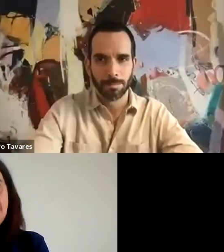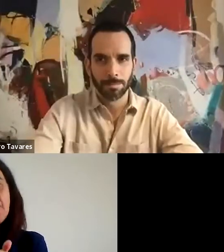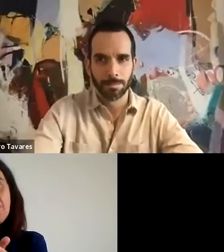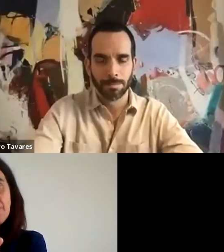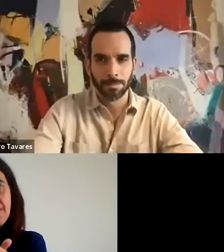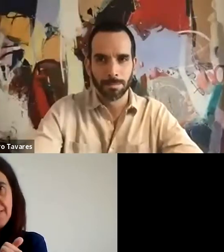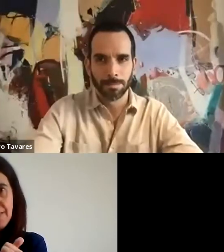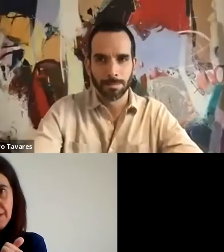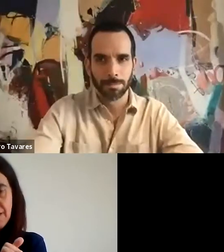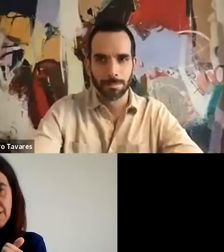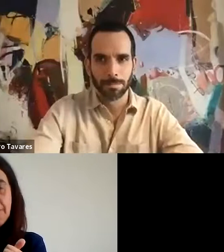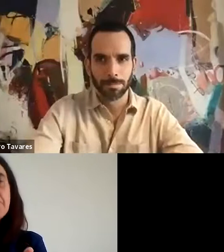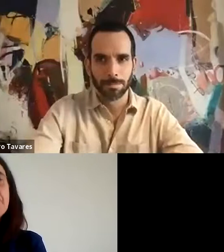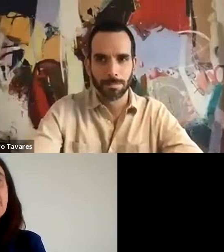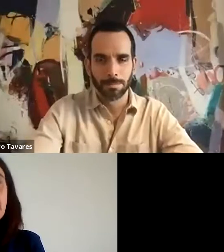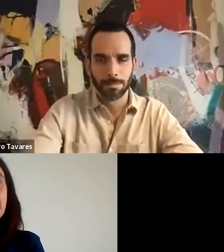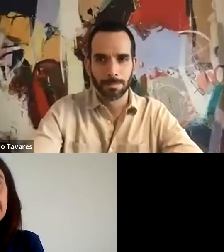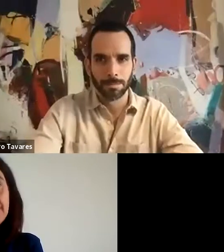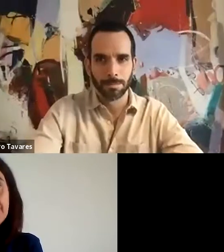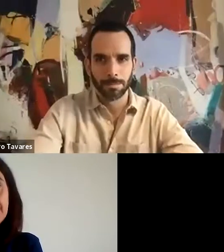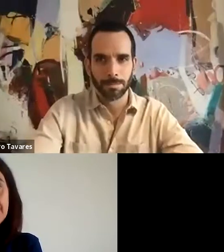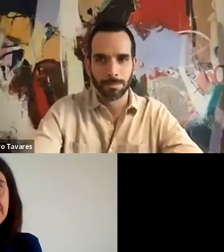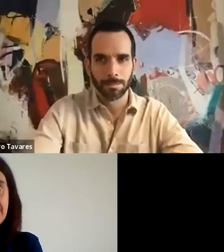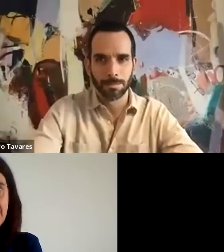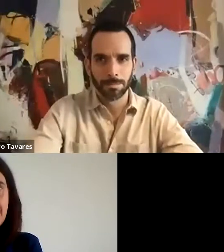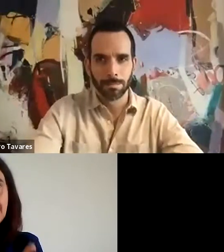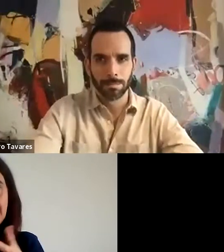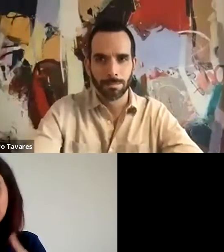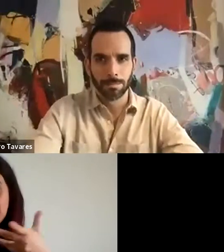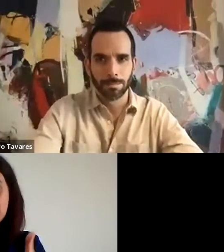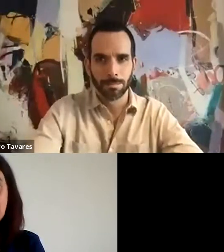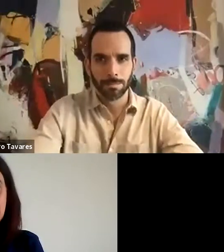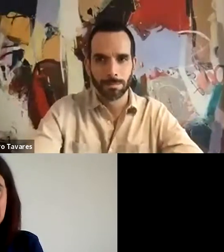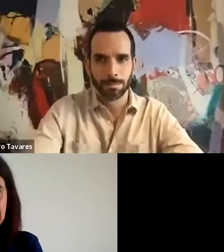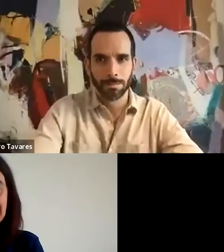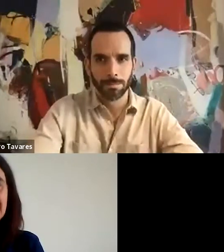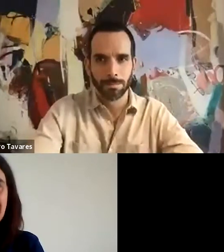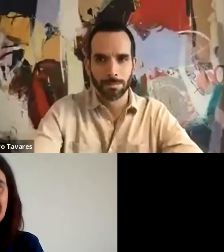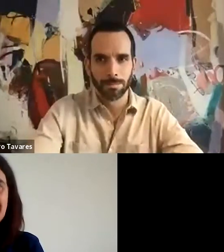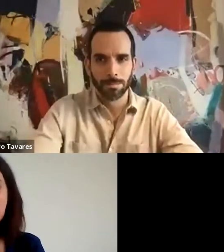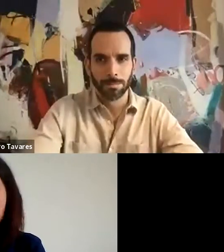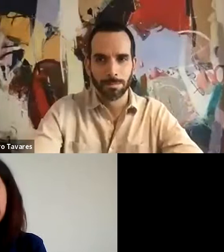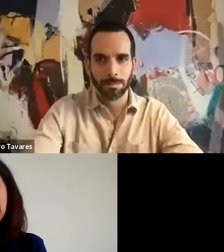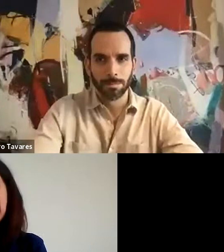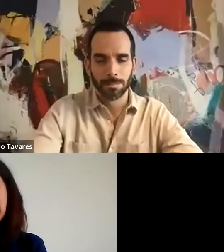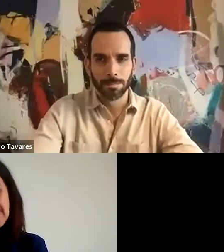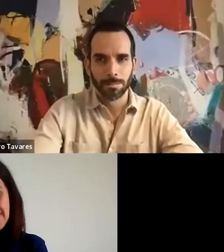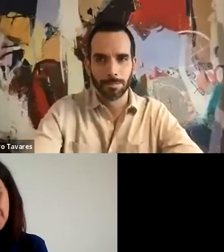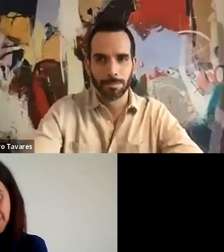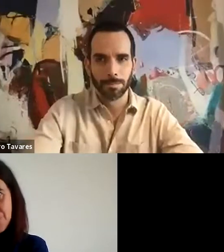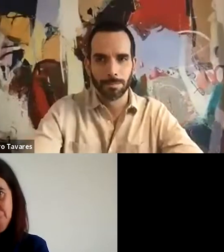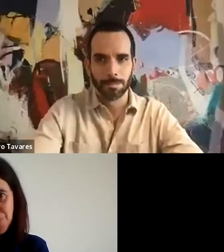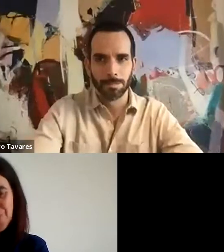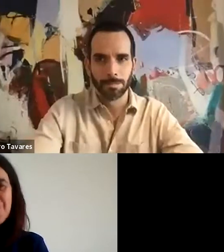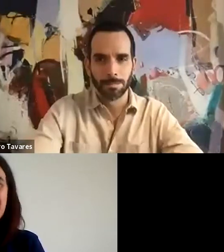acompanhado a interpretação para a língua gestual portuguesa. Desde já agradeço também o apoio.